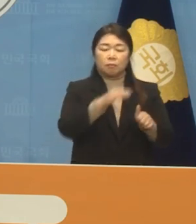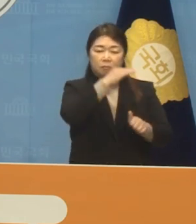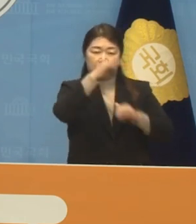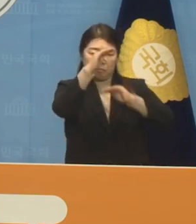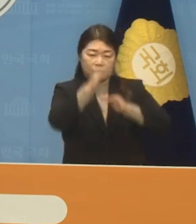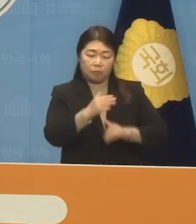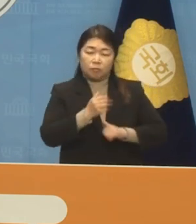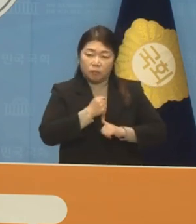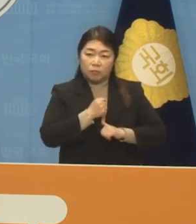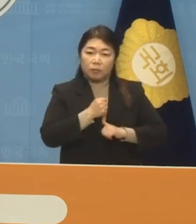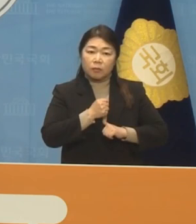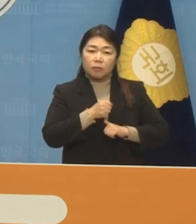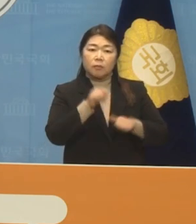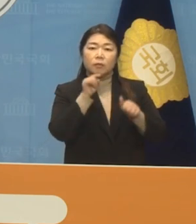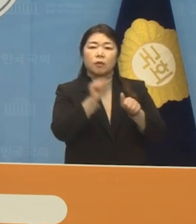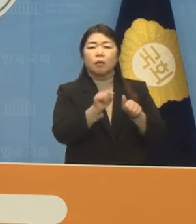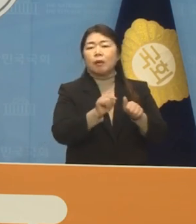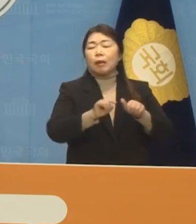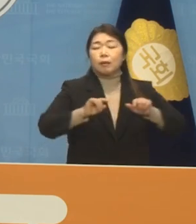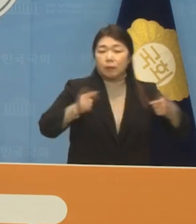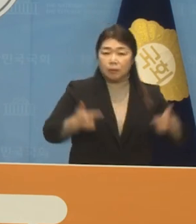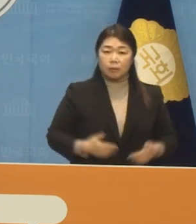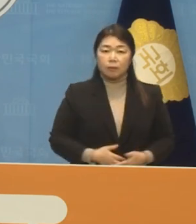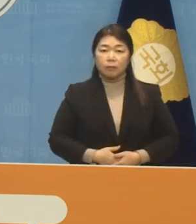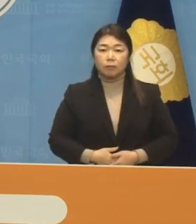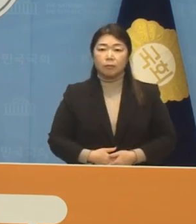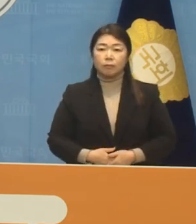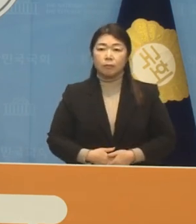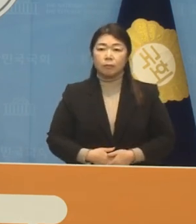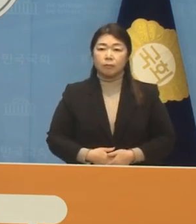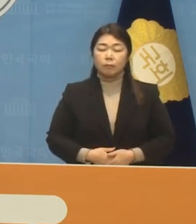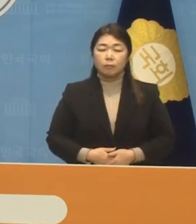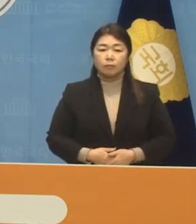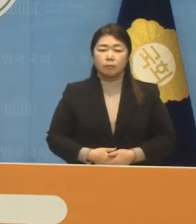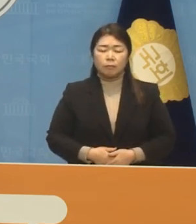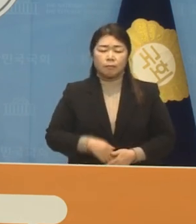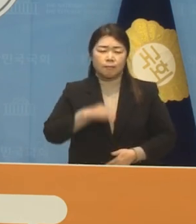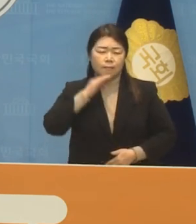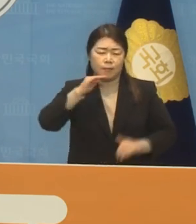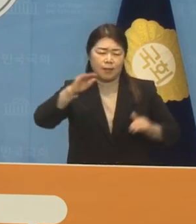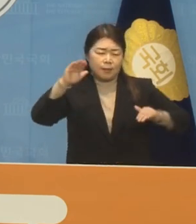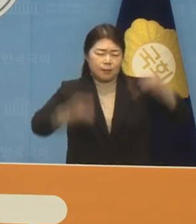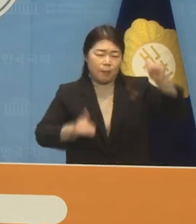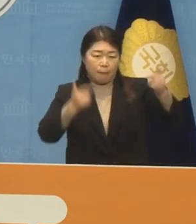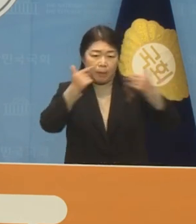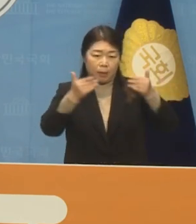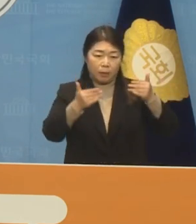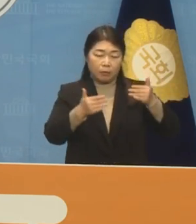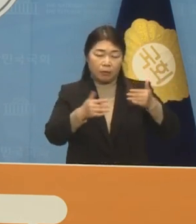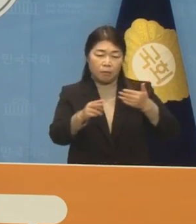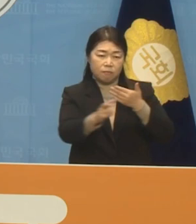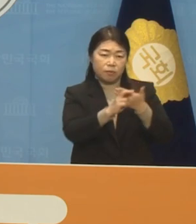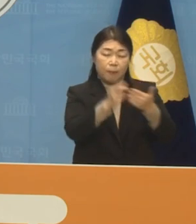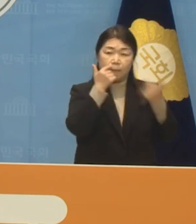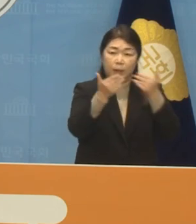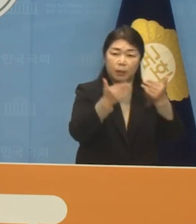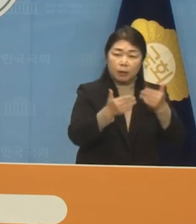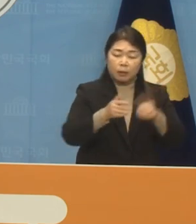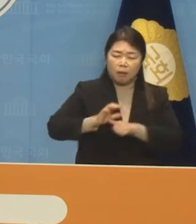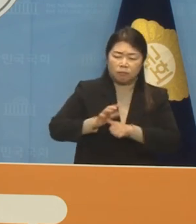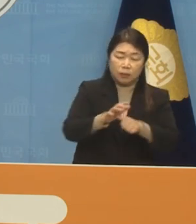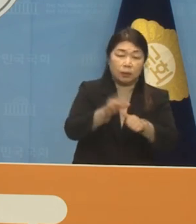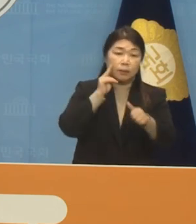잘 지키는 그것을 말하고 있지 않습니다. 너무나 불평등한 그리고 부조리한 또